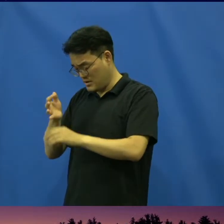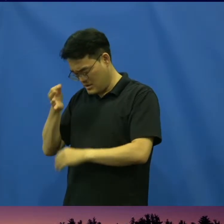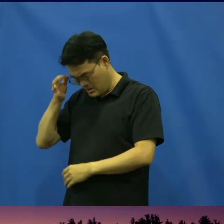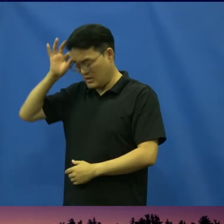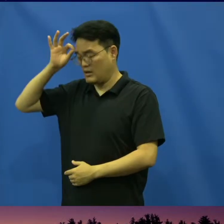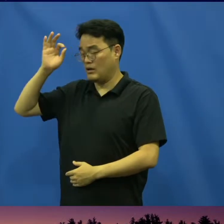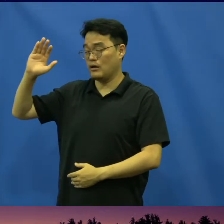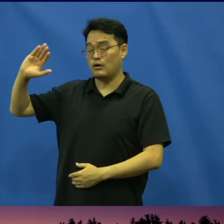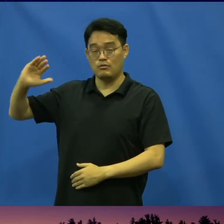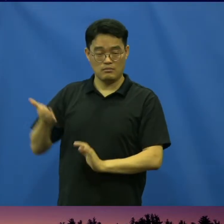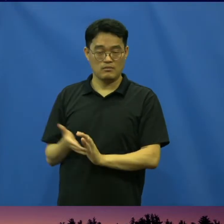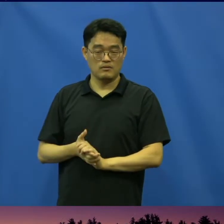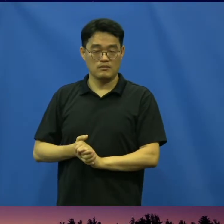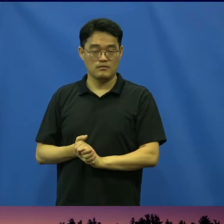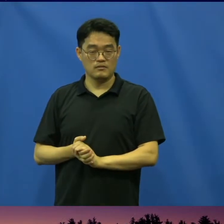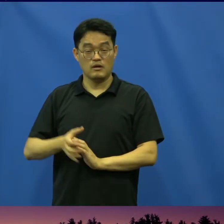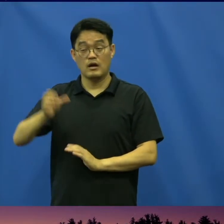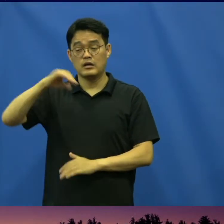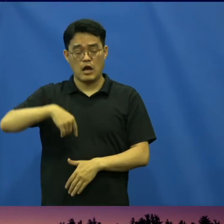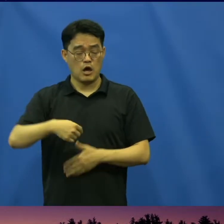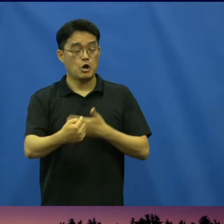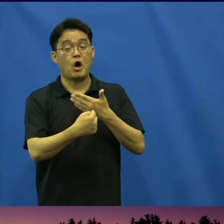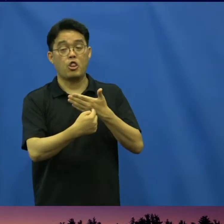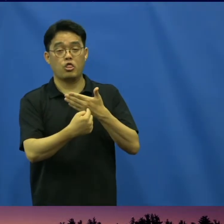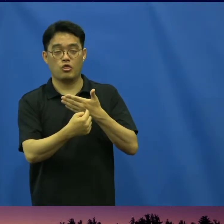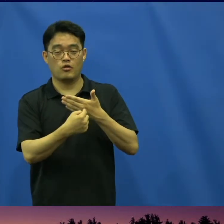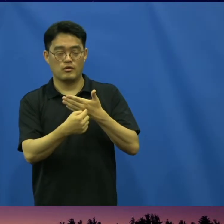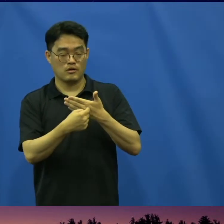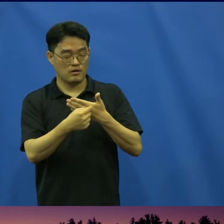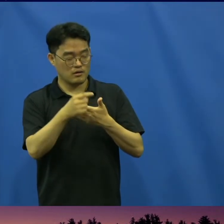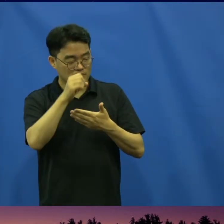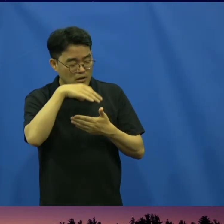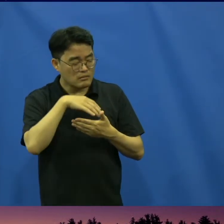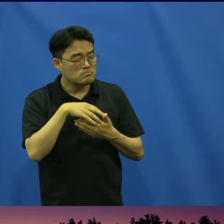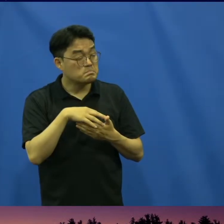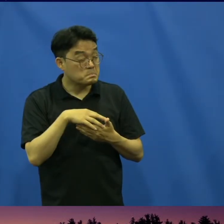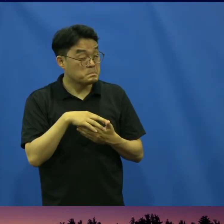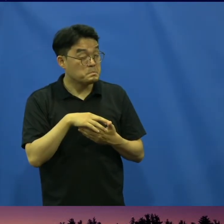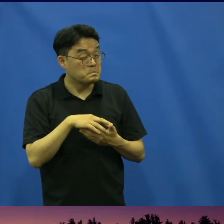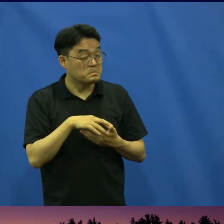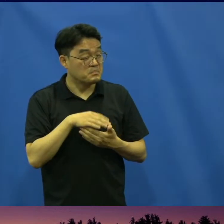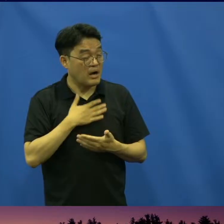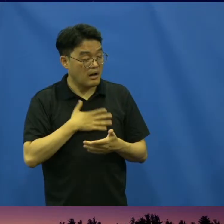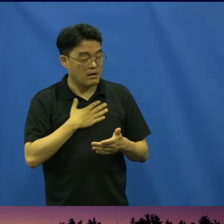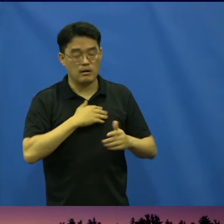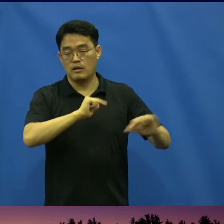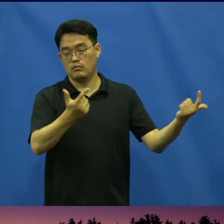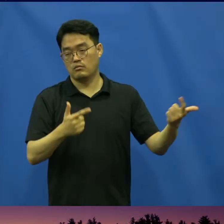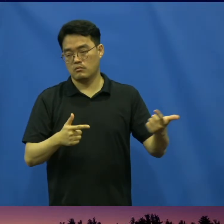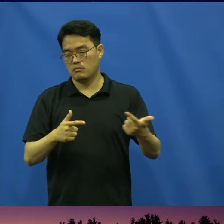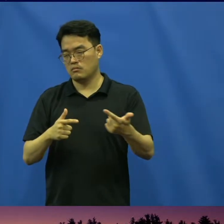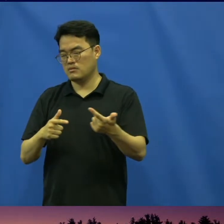사물의 피상적인 게 아니라 그 핵심을 뚫고 들어가는 능력을 가지게 되는 거. 이게 하늘의 지혜예요.